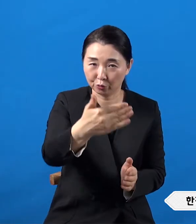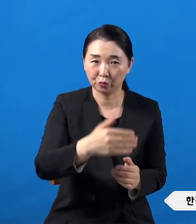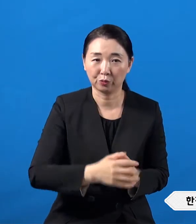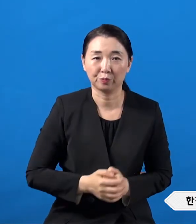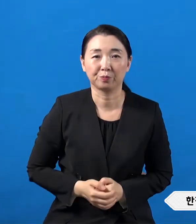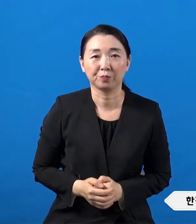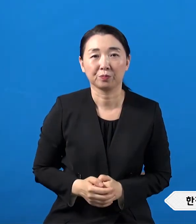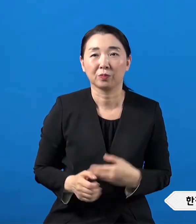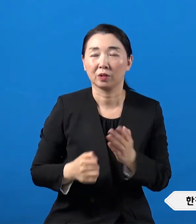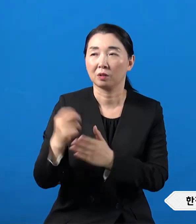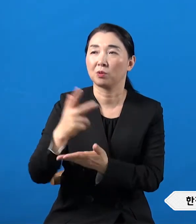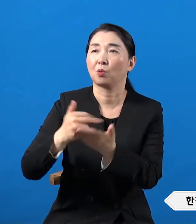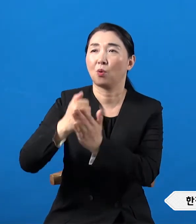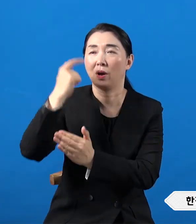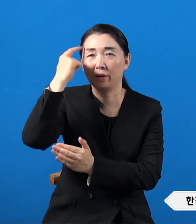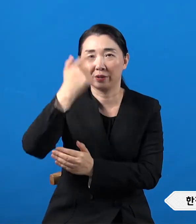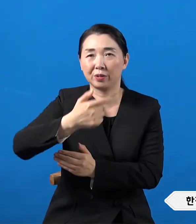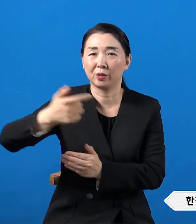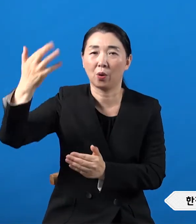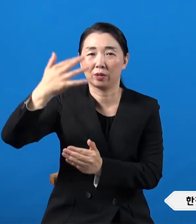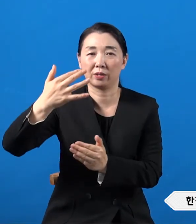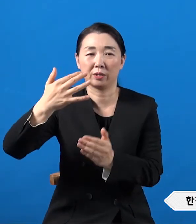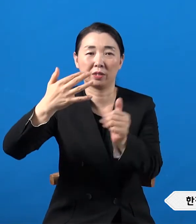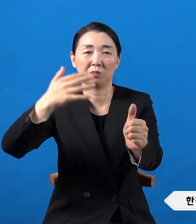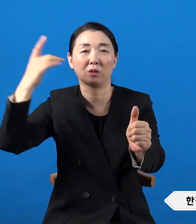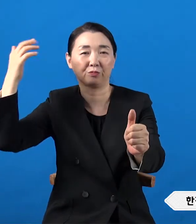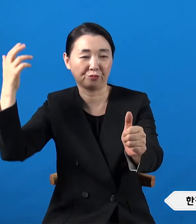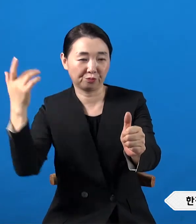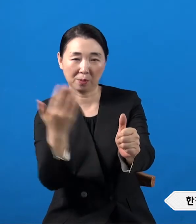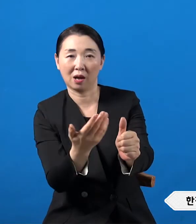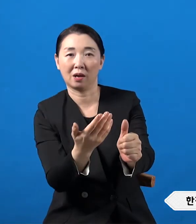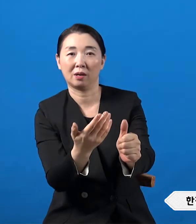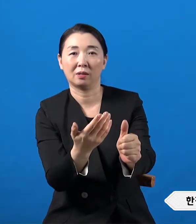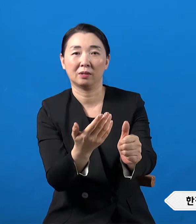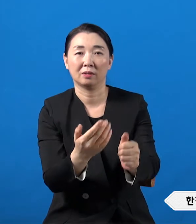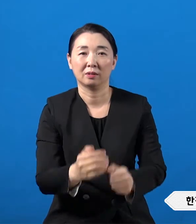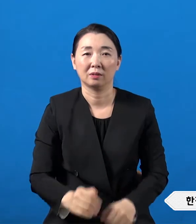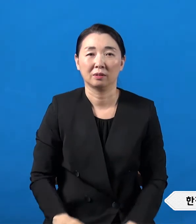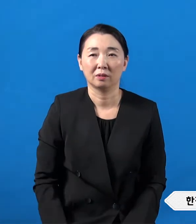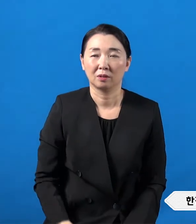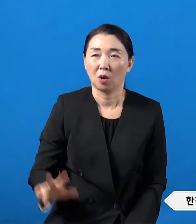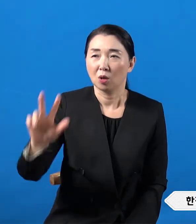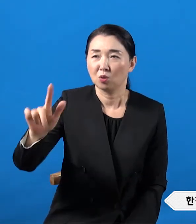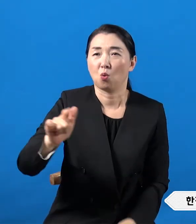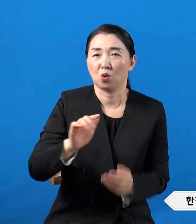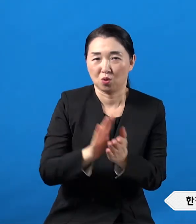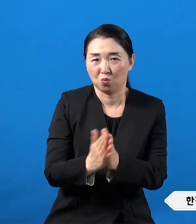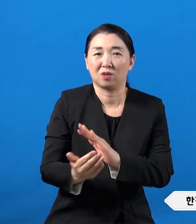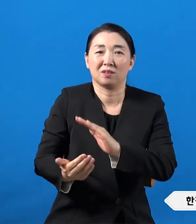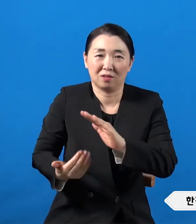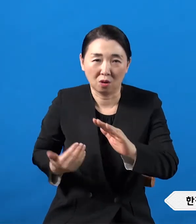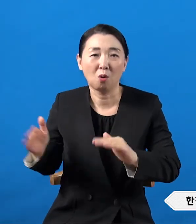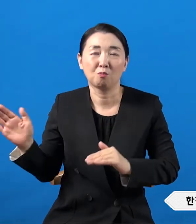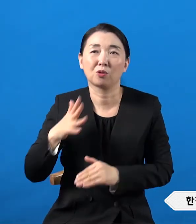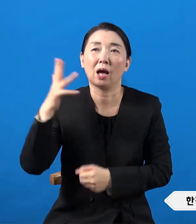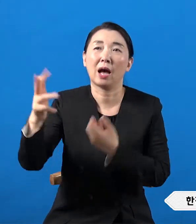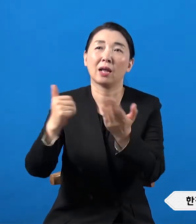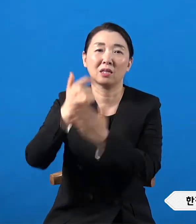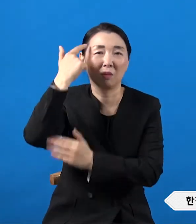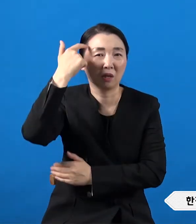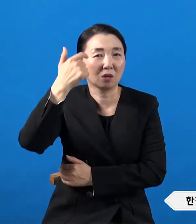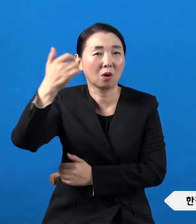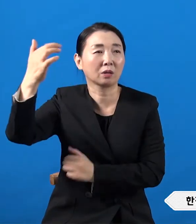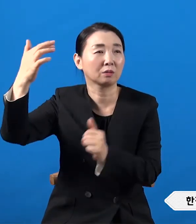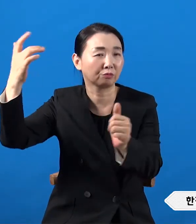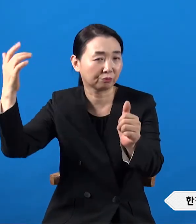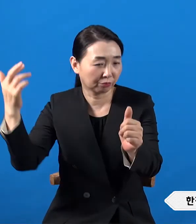보면 이에 여호와의 영이 입다에게 임하시니 했습니다. 서원 기도를 하기도 전에 하나님의